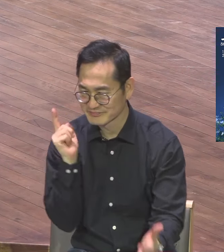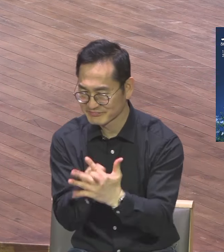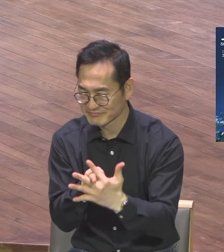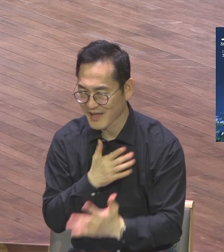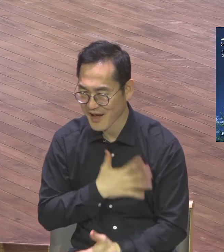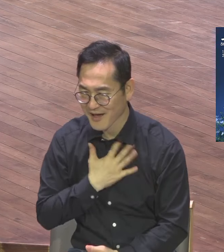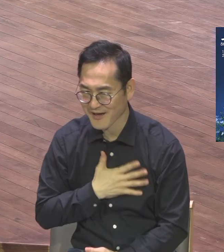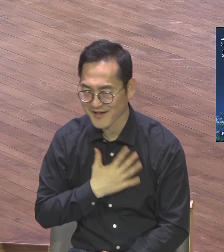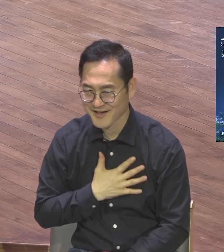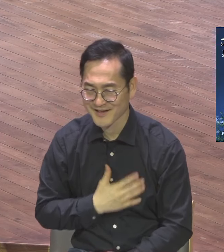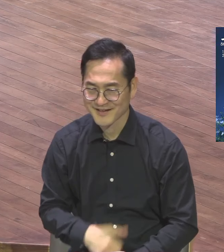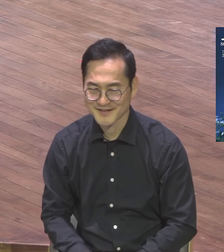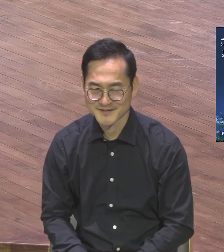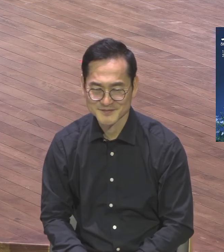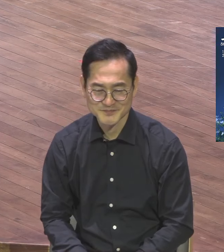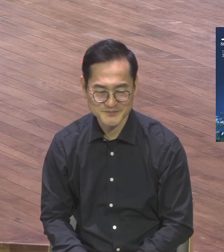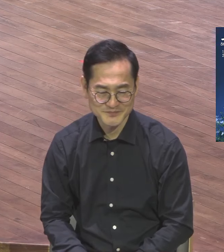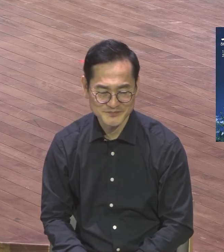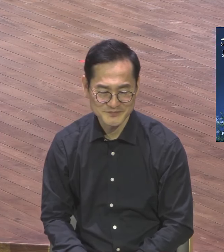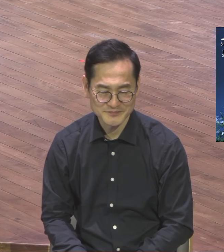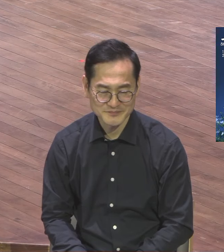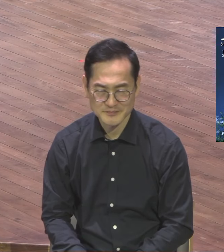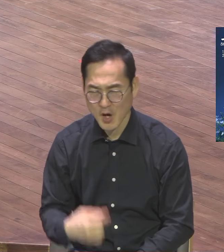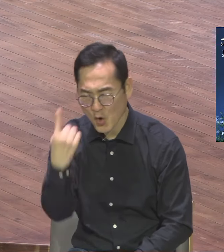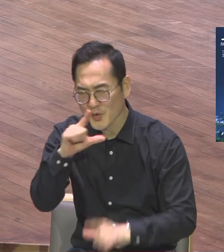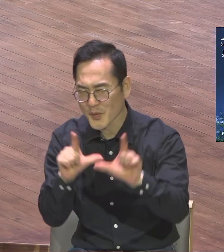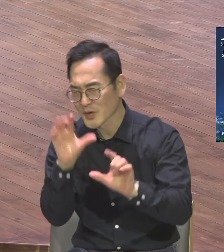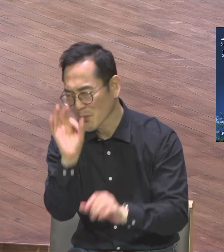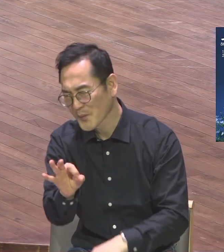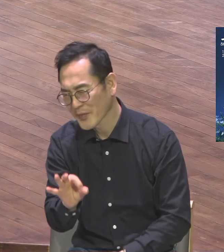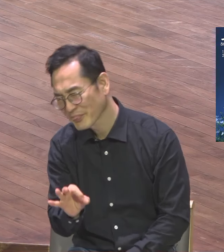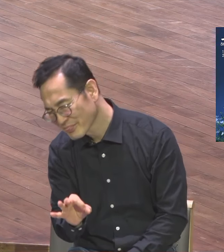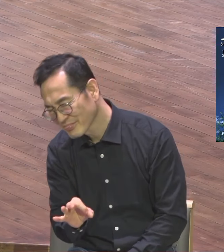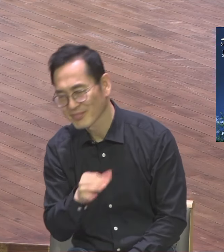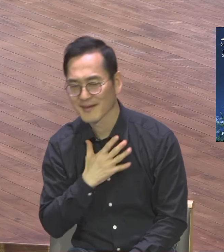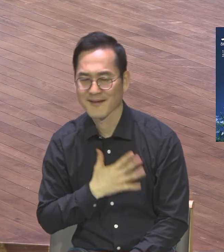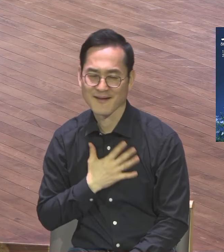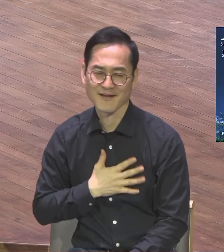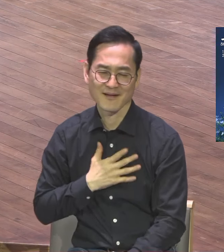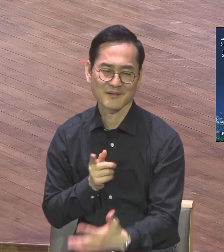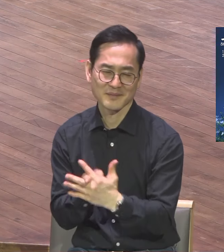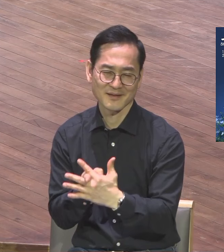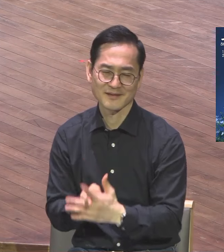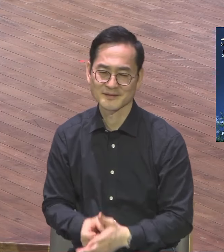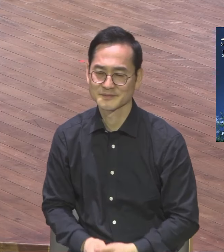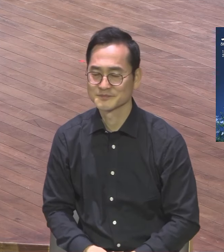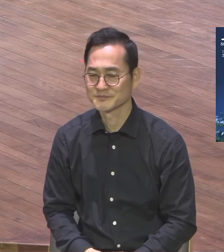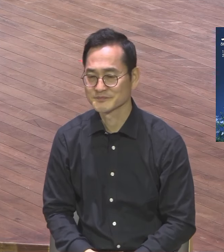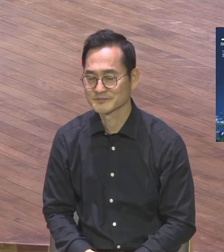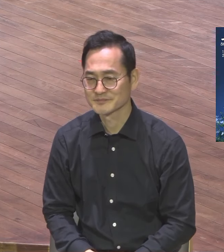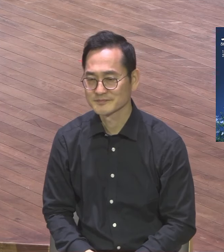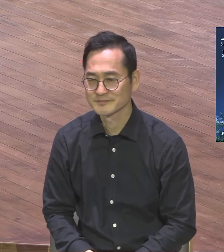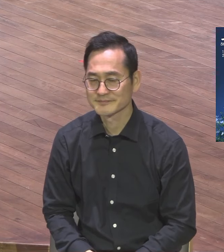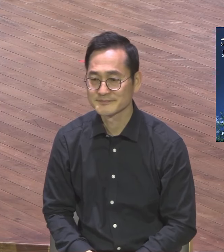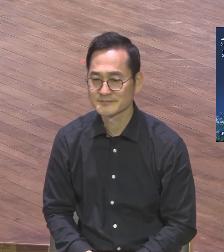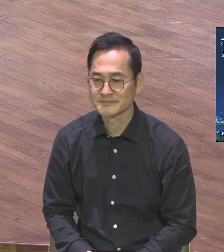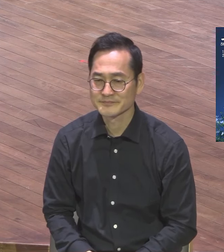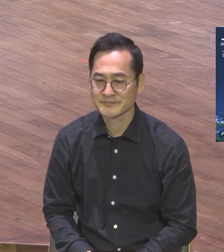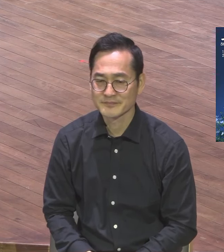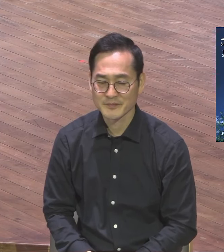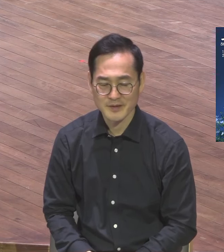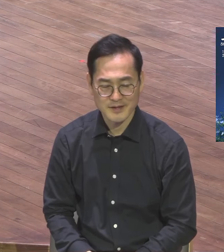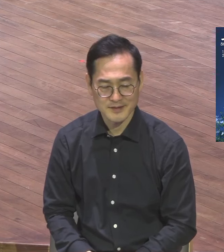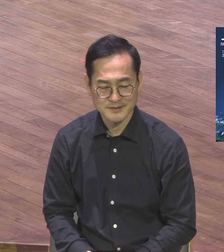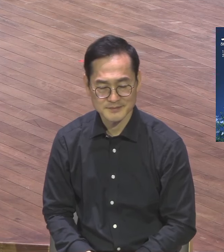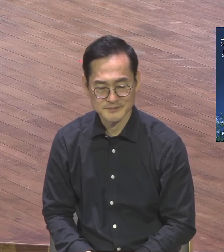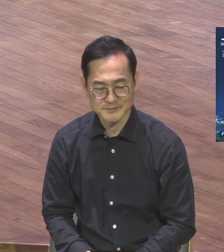그러니까 이게 딱 눈빛만 딱 표정을 딱 보면 대강 다 나오거든요. 그 상태가 여러분이 양떼를